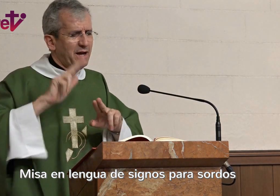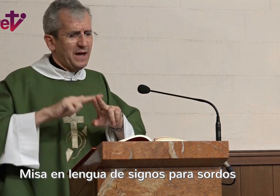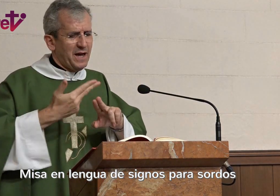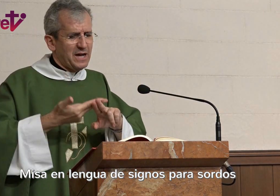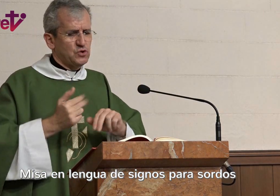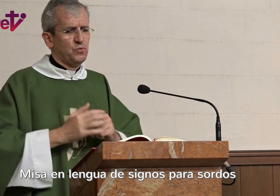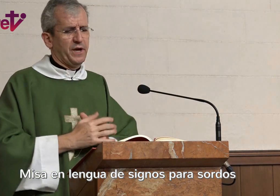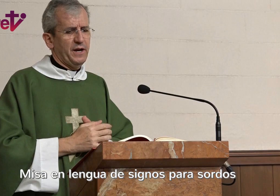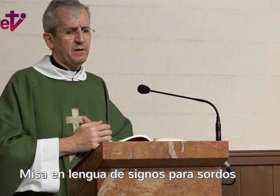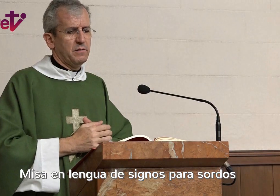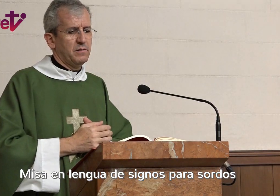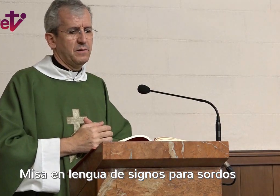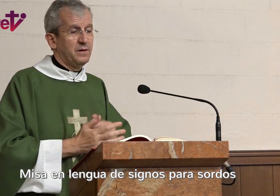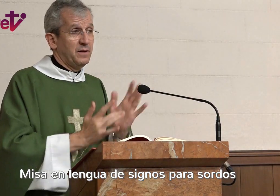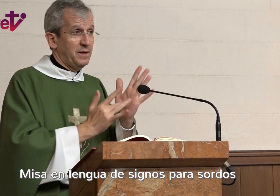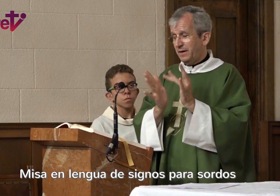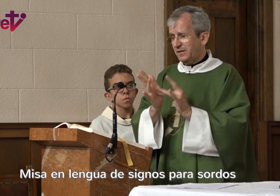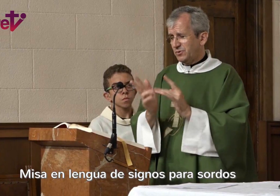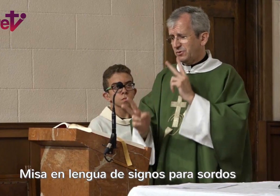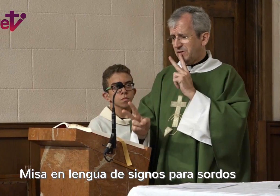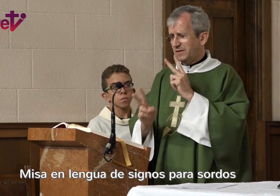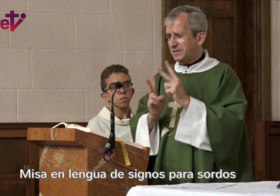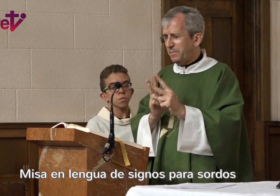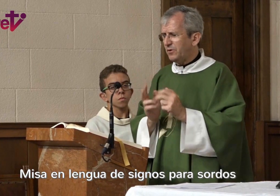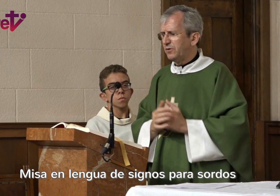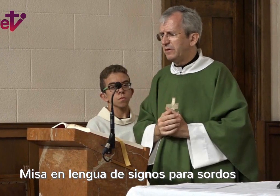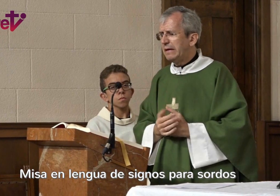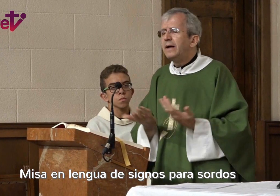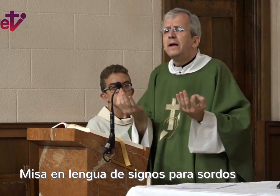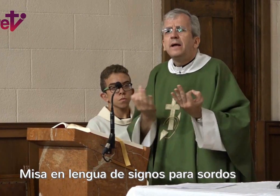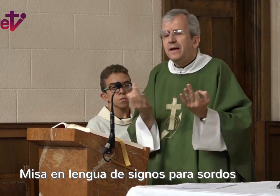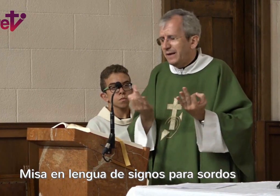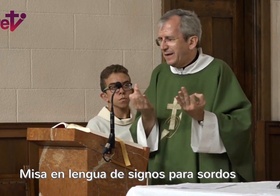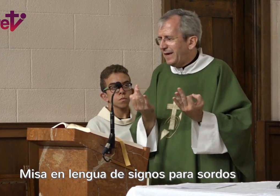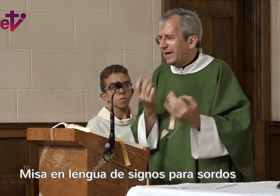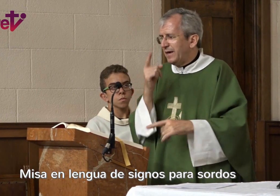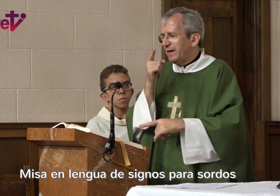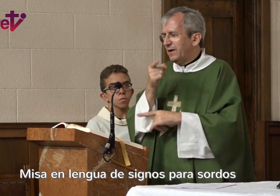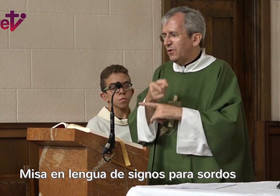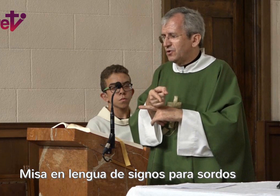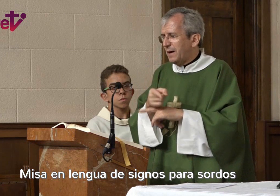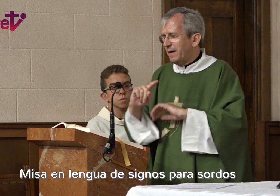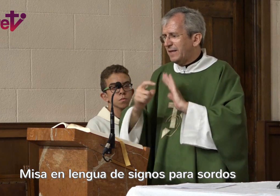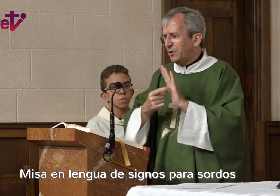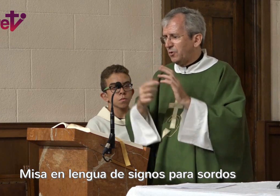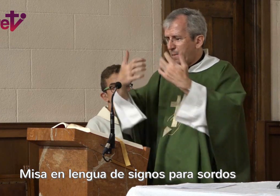a súa Jesús le replicou ¿Qué os ha mandado